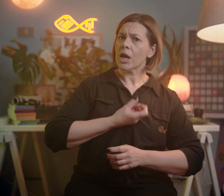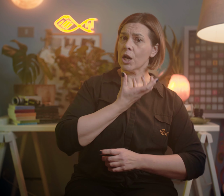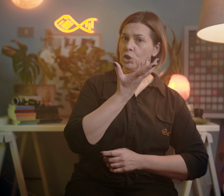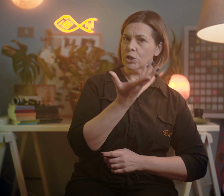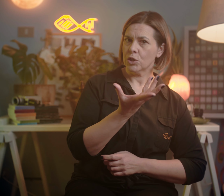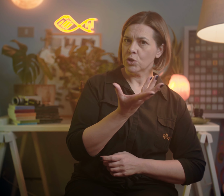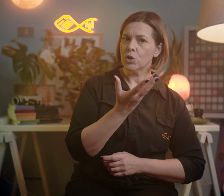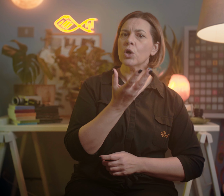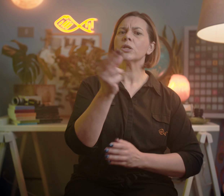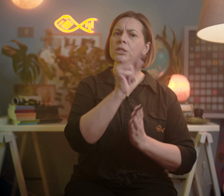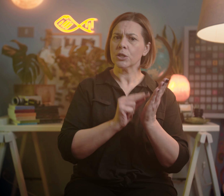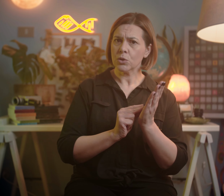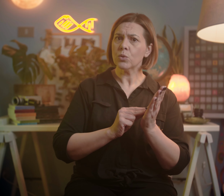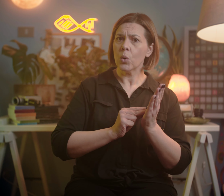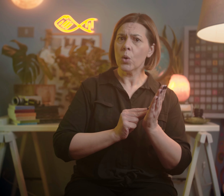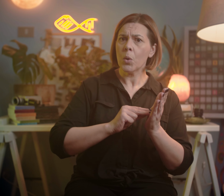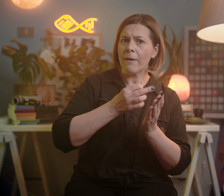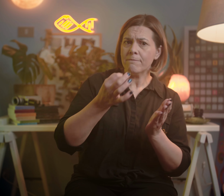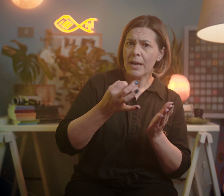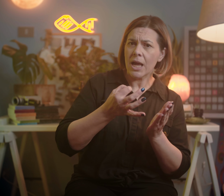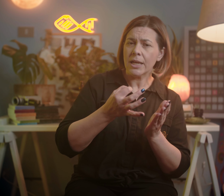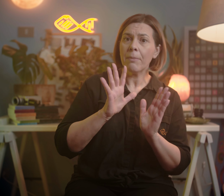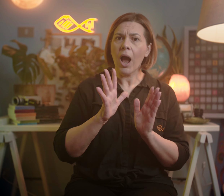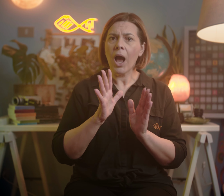insegna a riproporre un metodo mentre scriviamo.